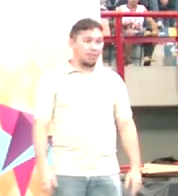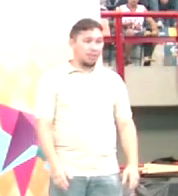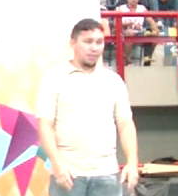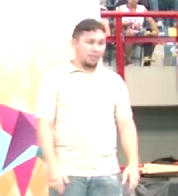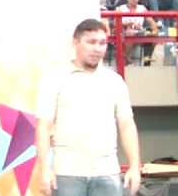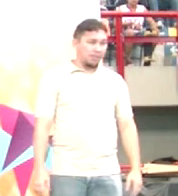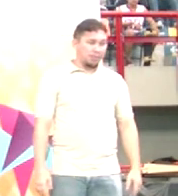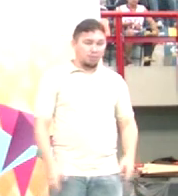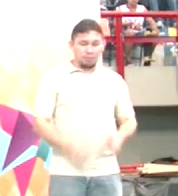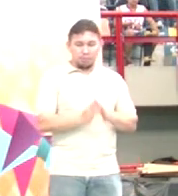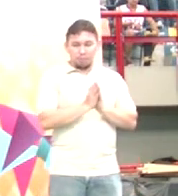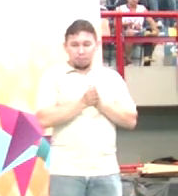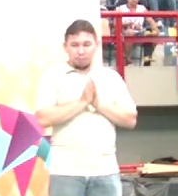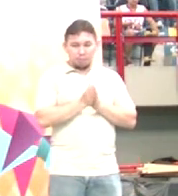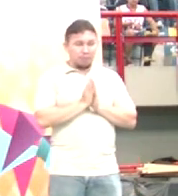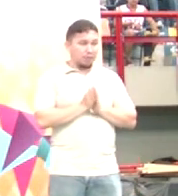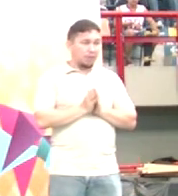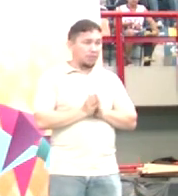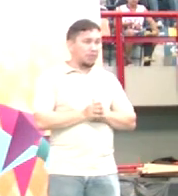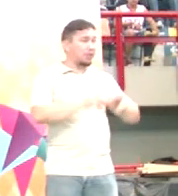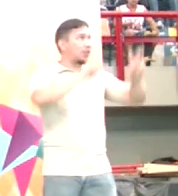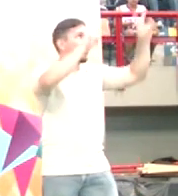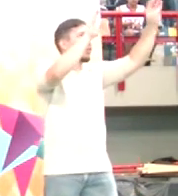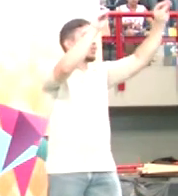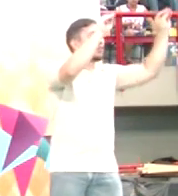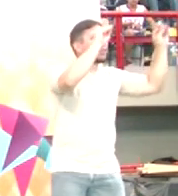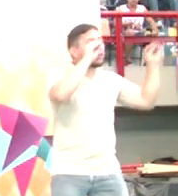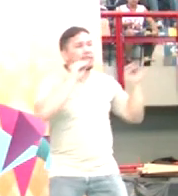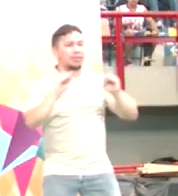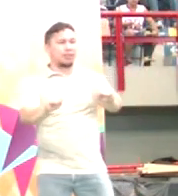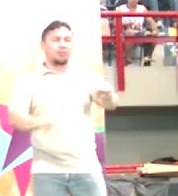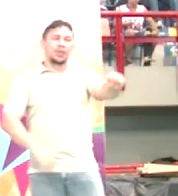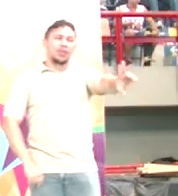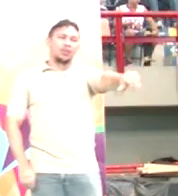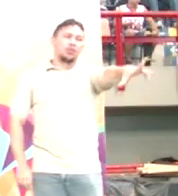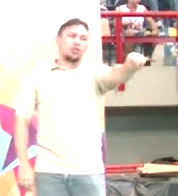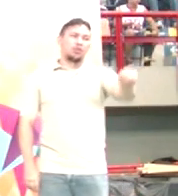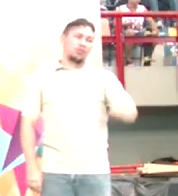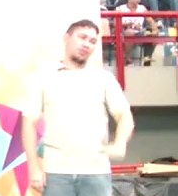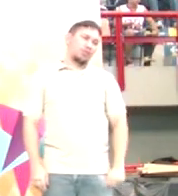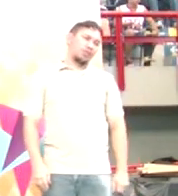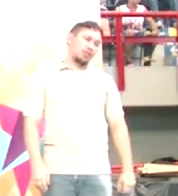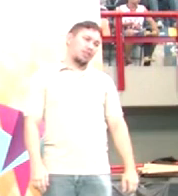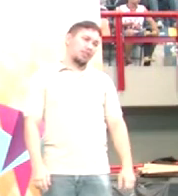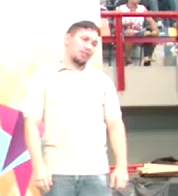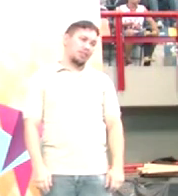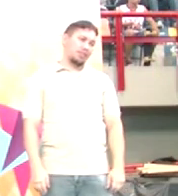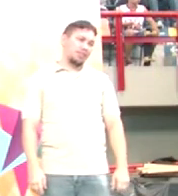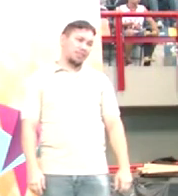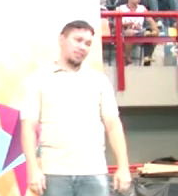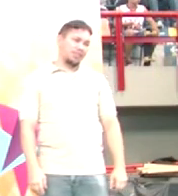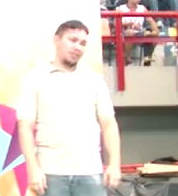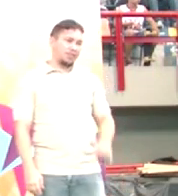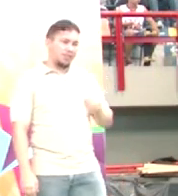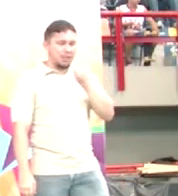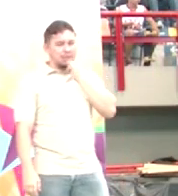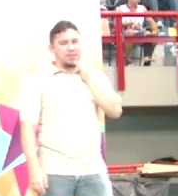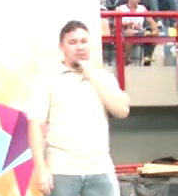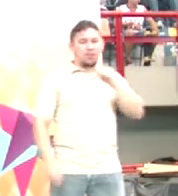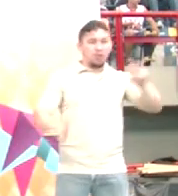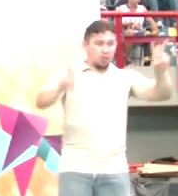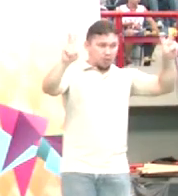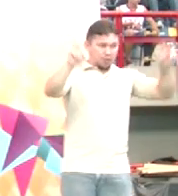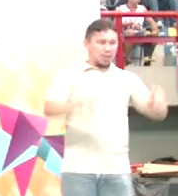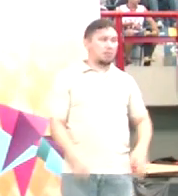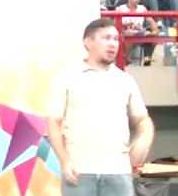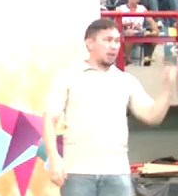copie e cole o tema na introdução, não pode. Seja esperto, pegue o tema, a relevância